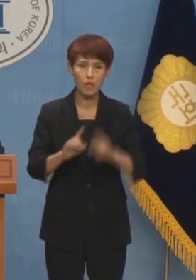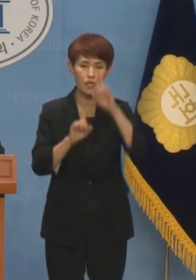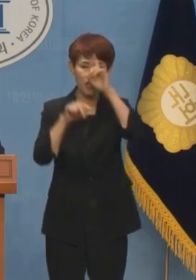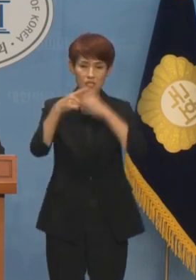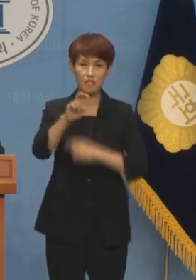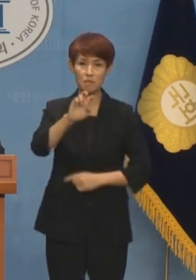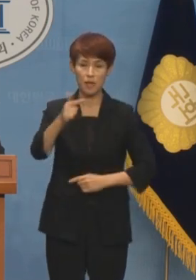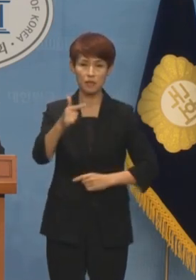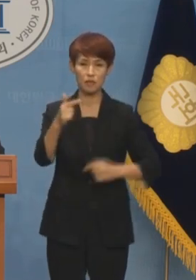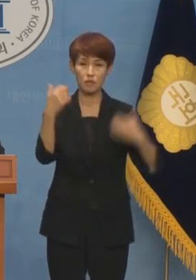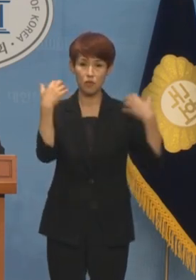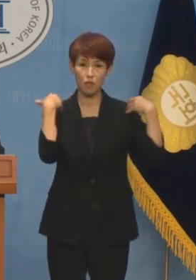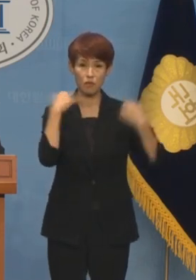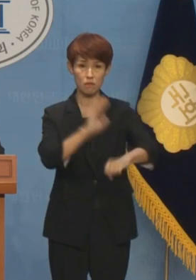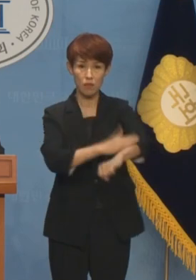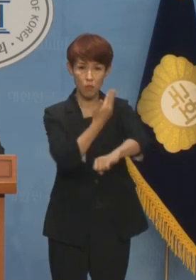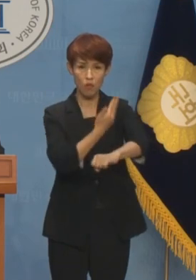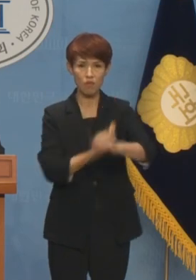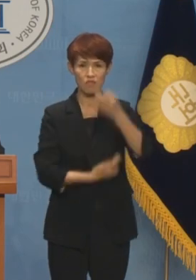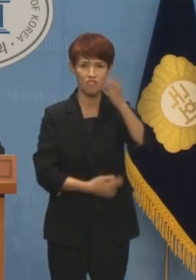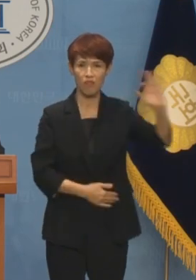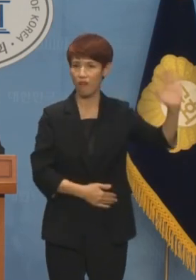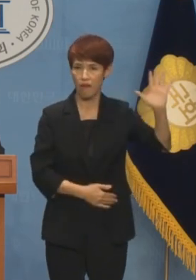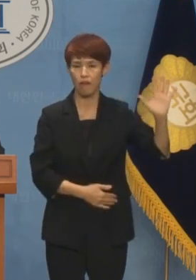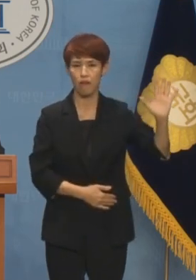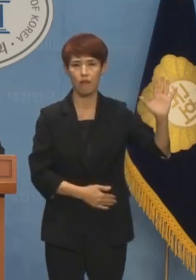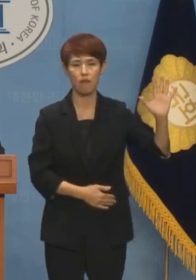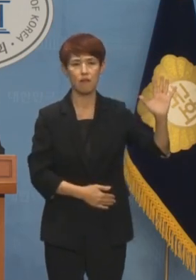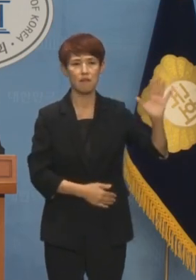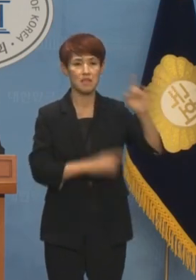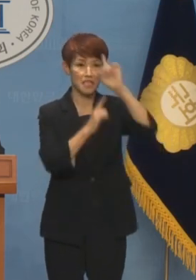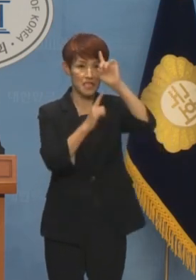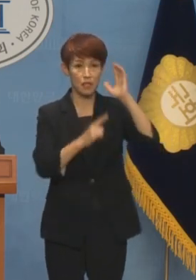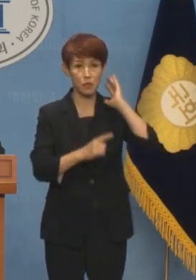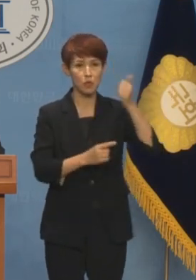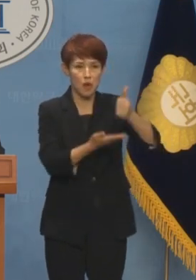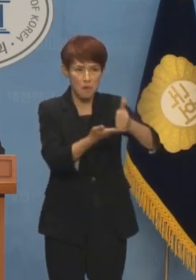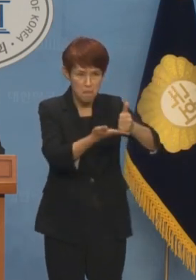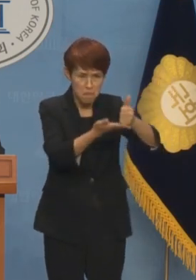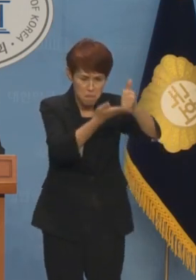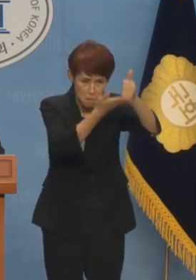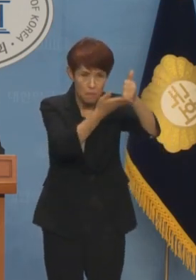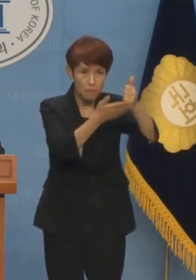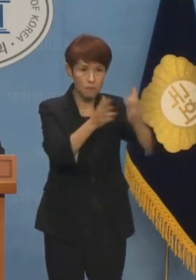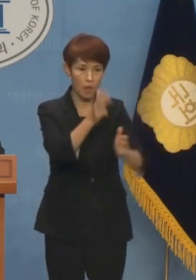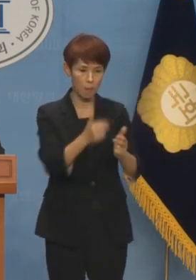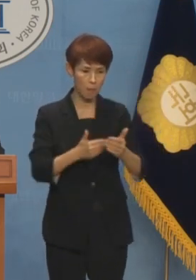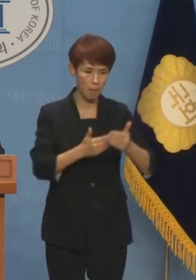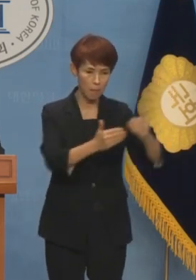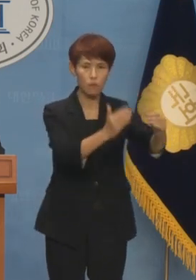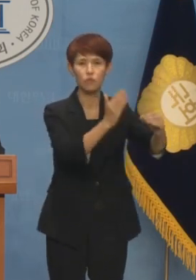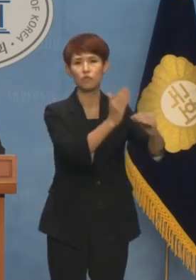정권의 잘못을 인정하지 않고 우상화하는 사업이 추진되고 있습니다.